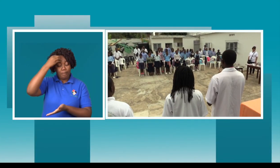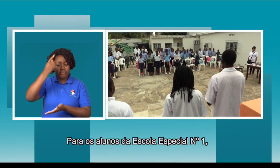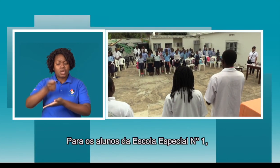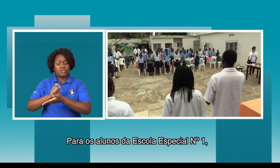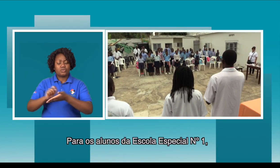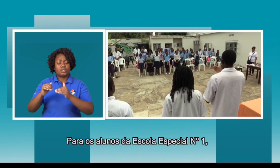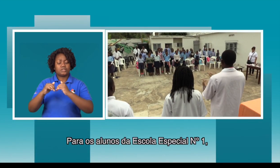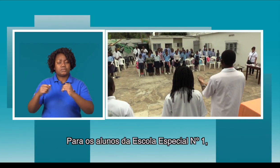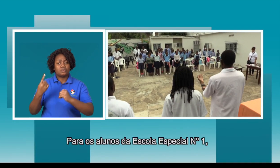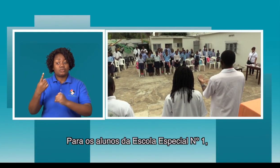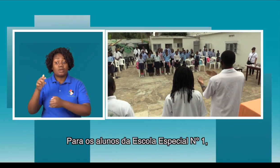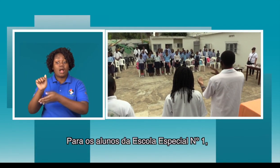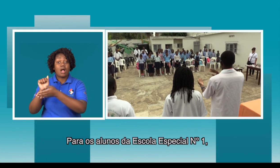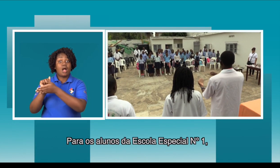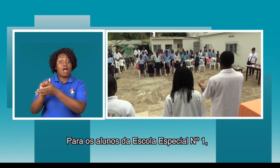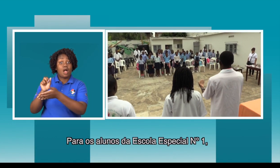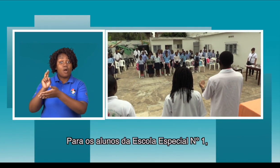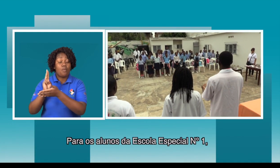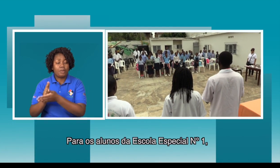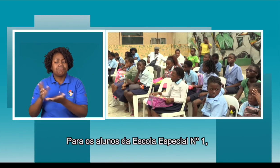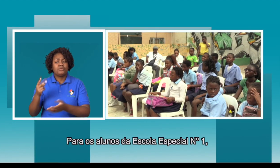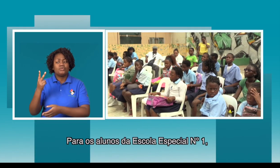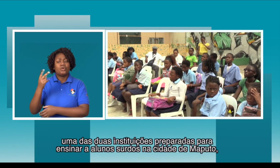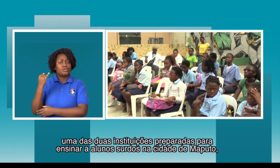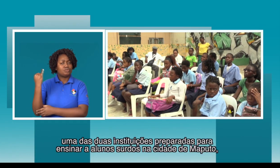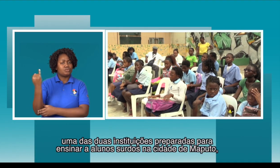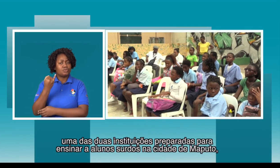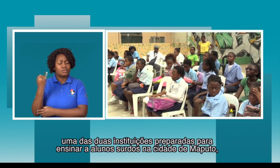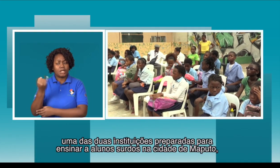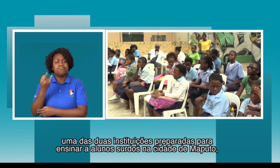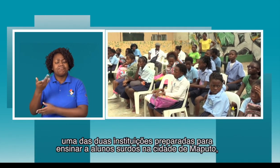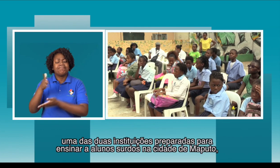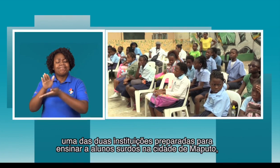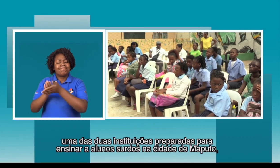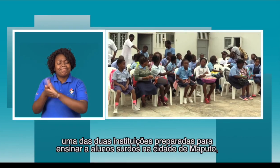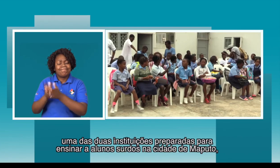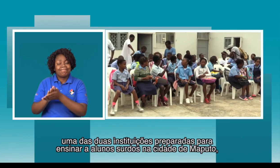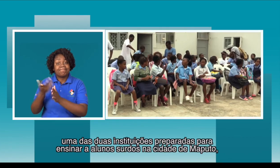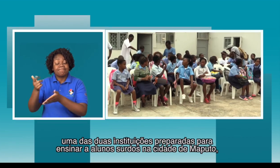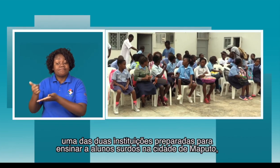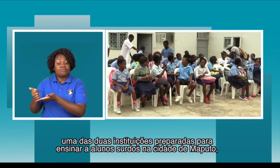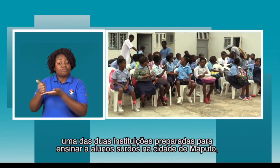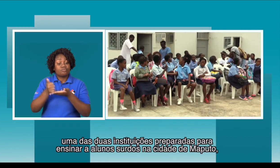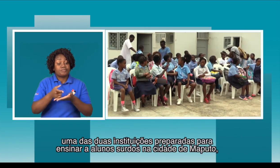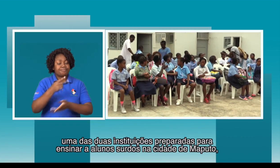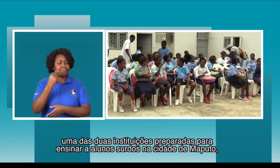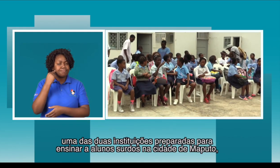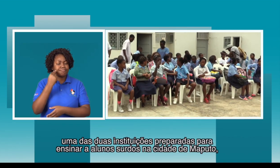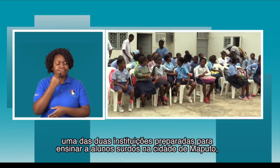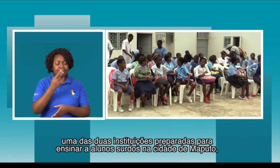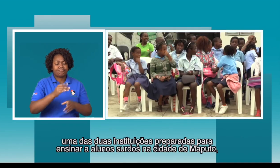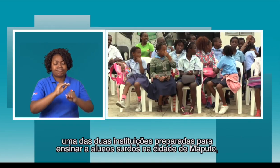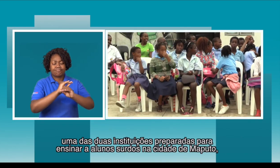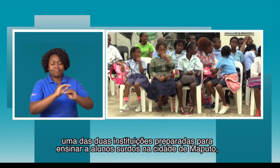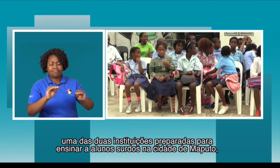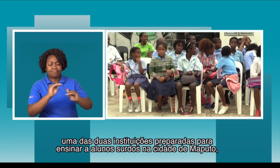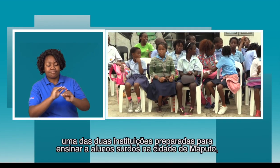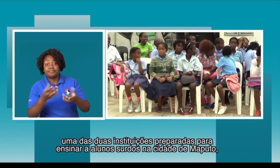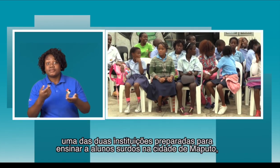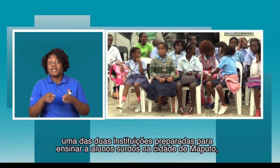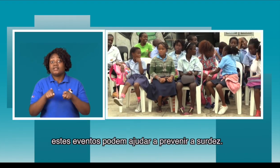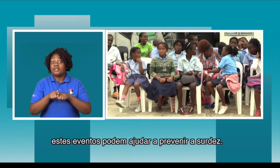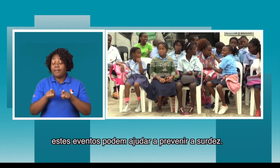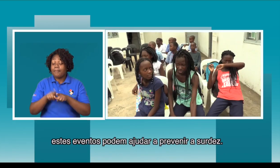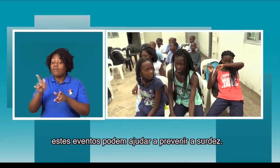Para alunos da Escola Especial Número 1, uma das duas instituições preparadas para ensinar a surdos na cidade de